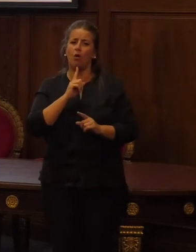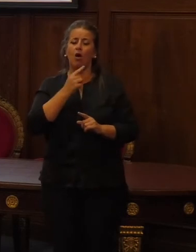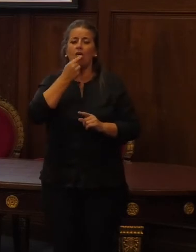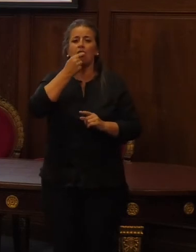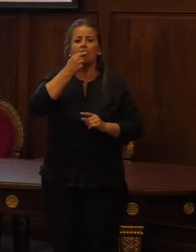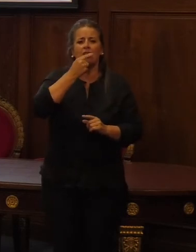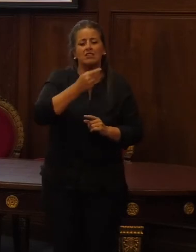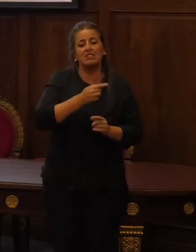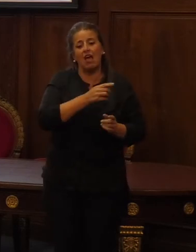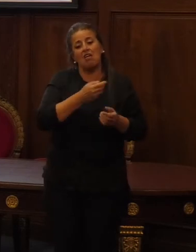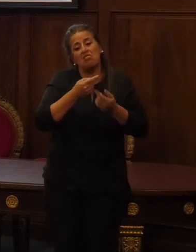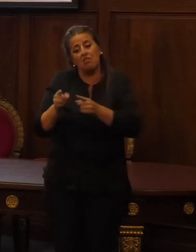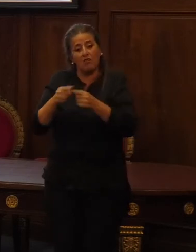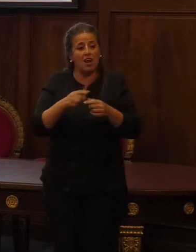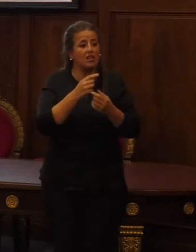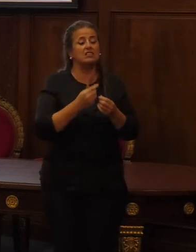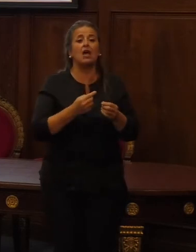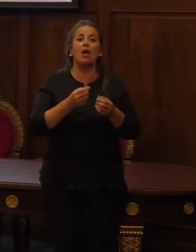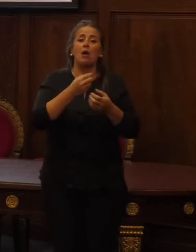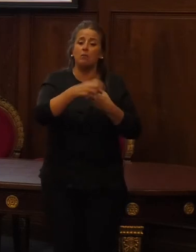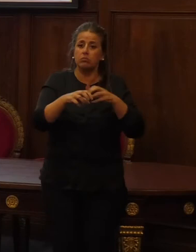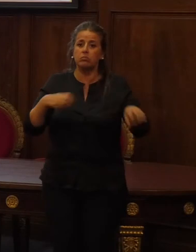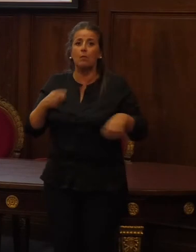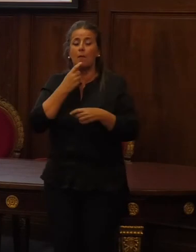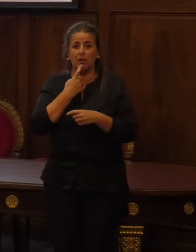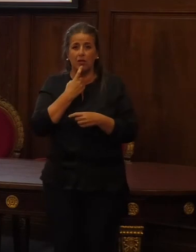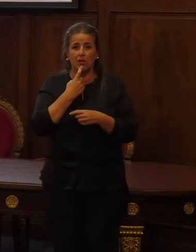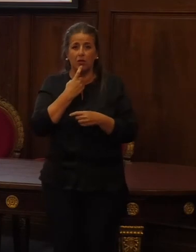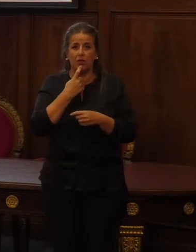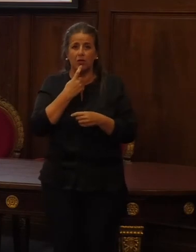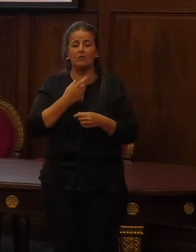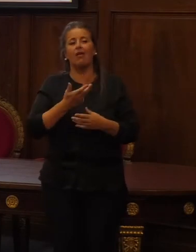de los partidos y en el Parlamento, metiera la mano en la universidad.